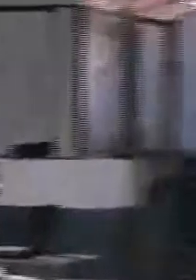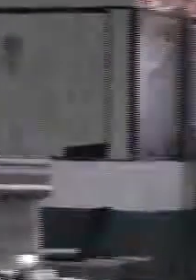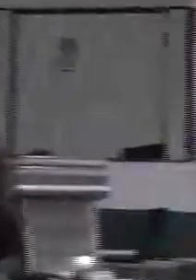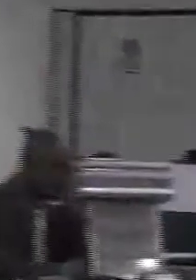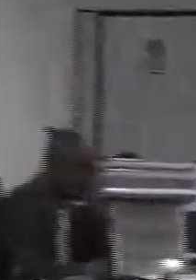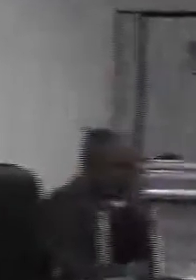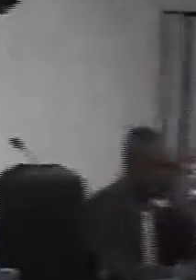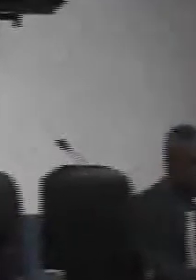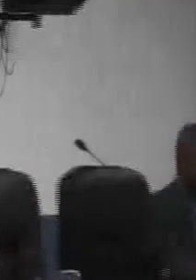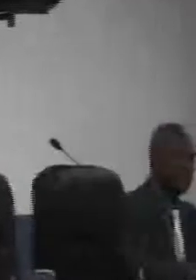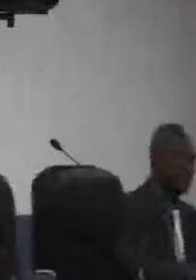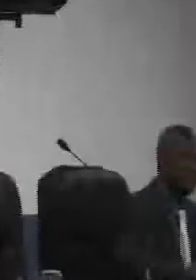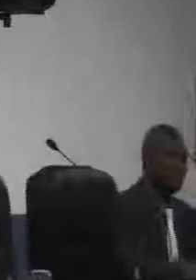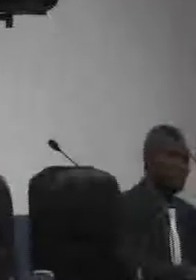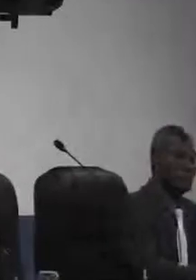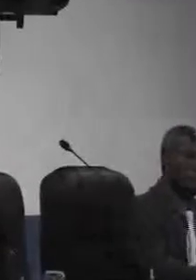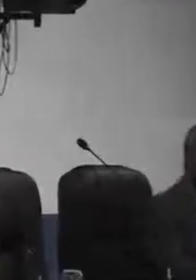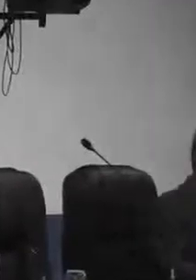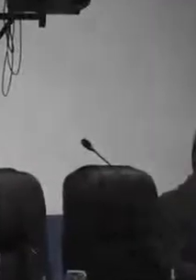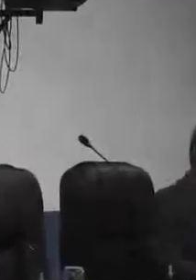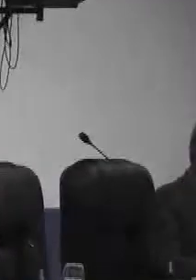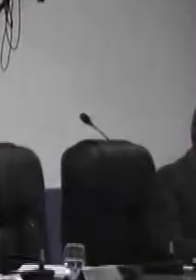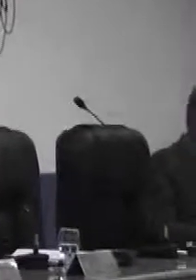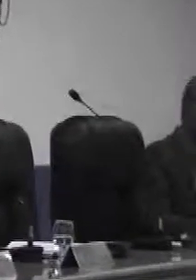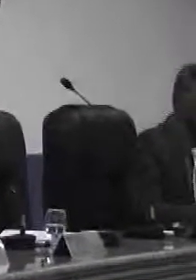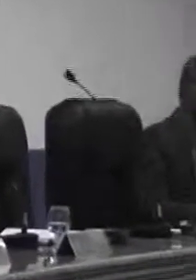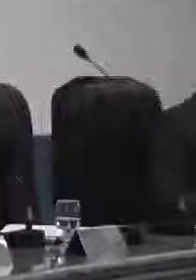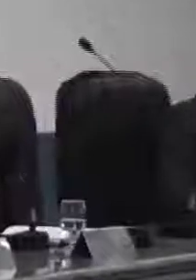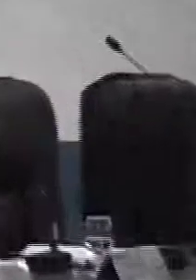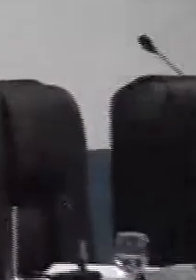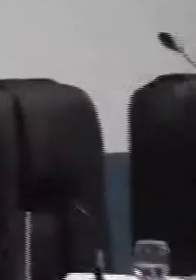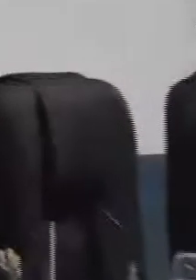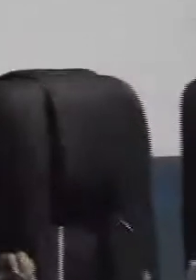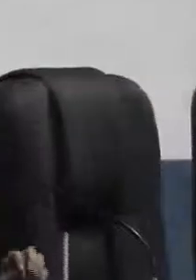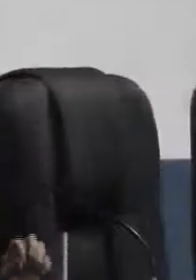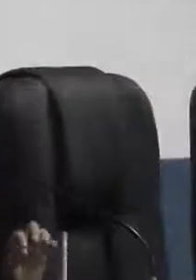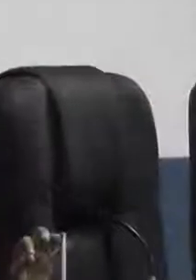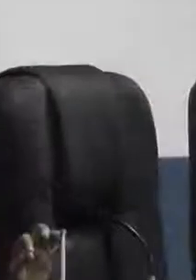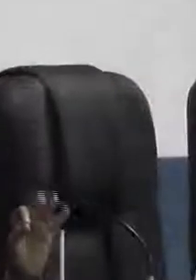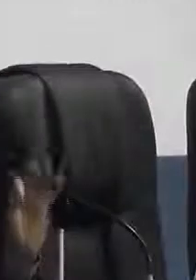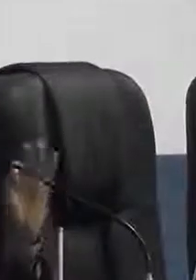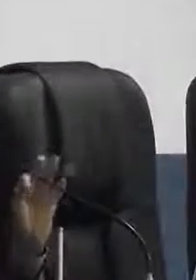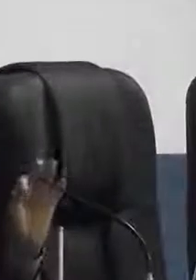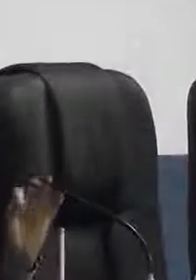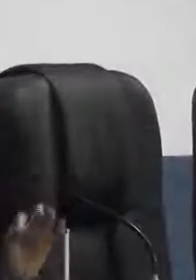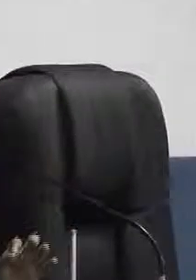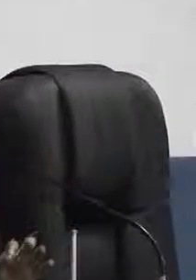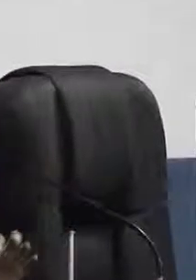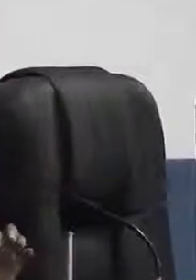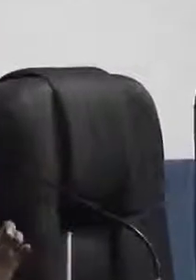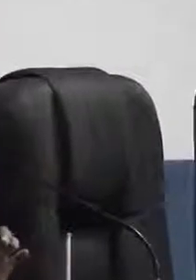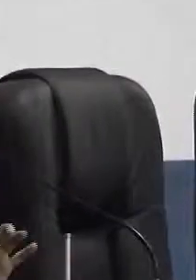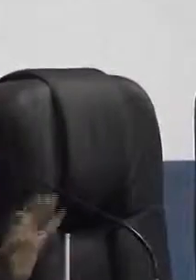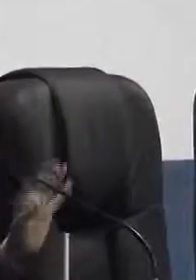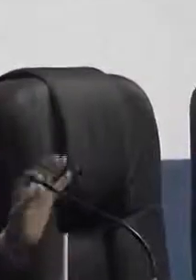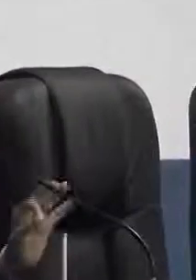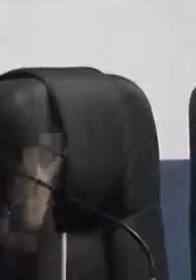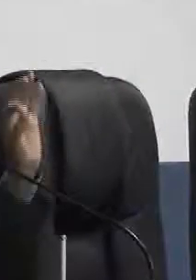presidente, o ano passado nós ouvimos por inúmeras vezes a frase de efeito que